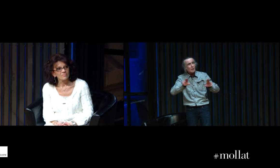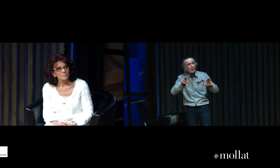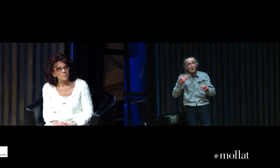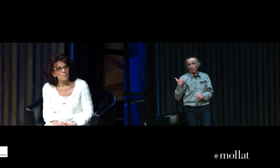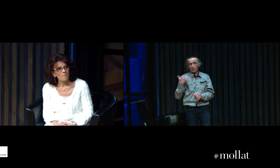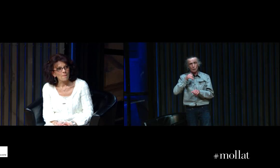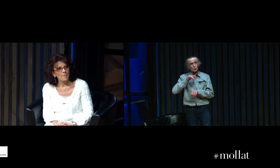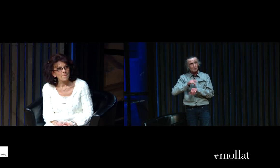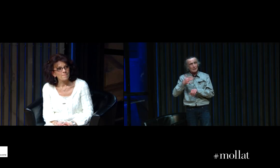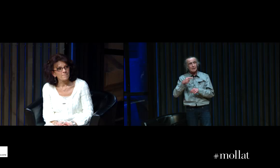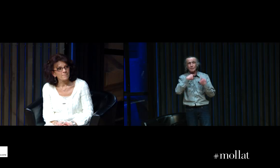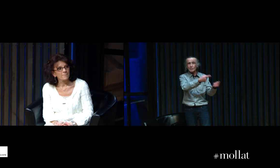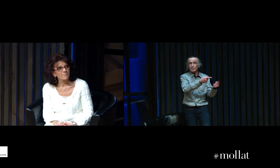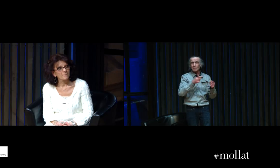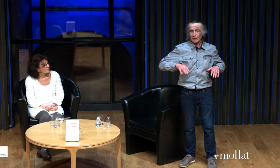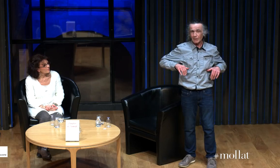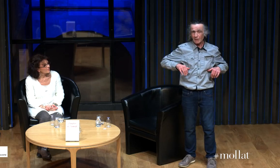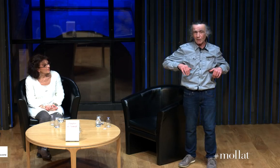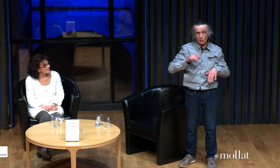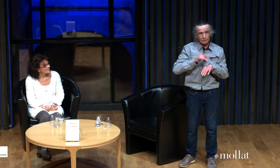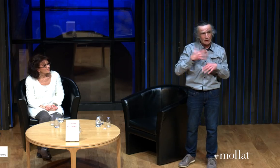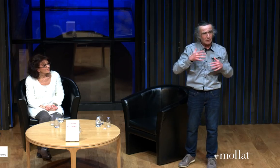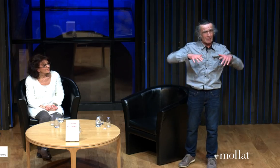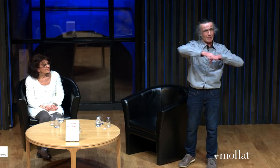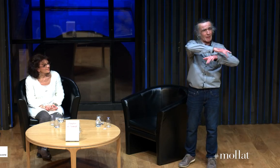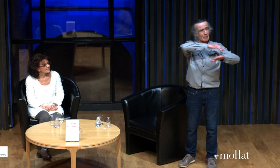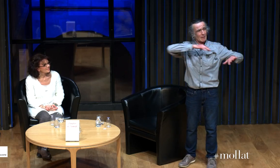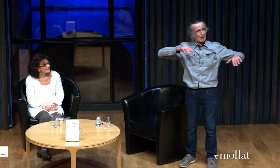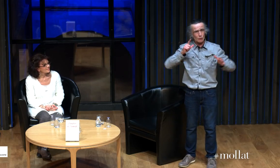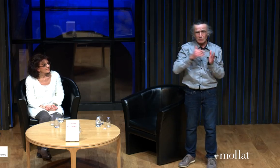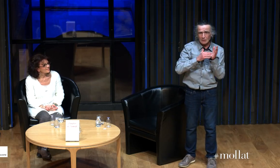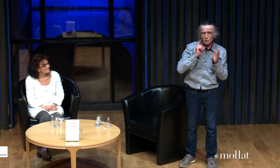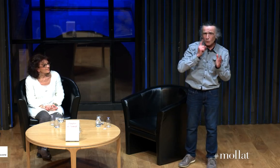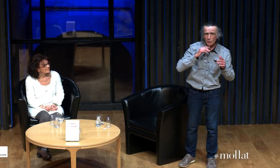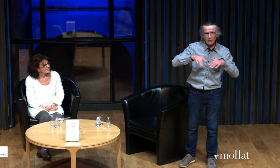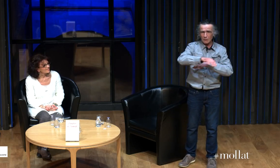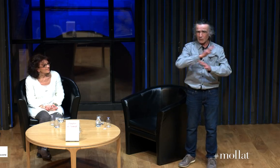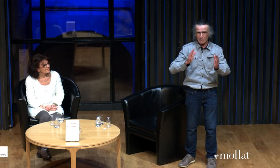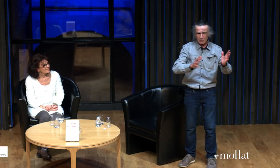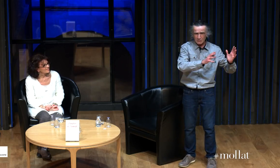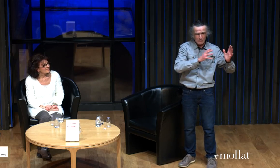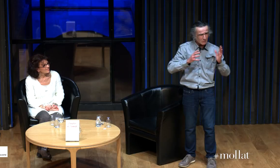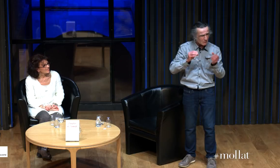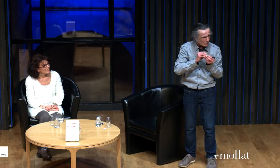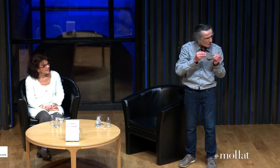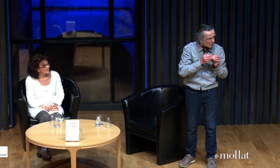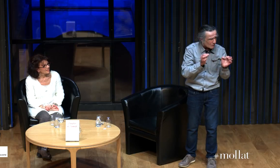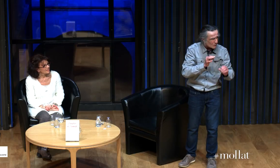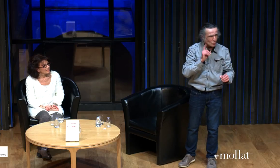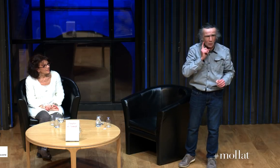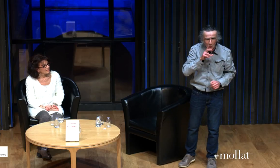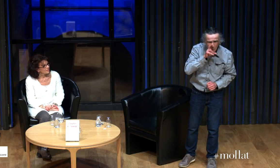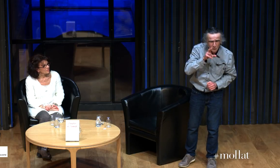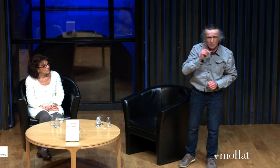rencontrer des personnes... Justement, là, j'étais encore à un congrès international au Canada. J'ai rencontré plus de 1000 personnes sourdes.